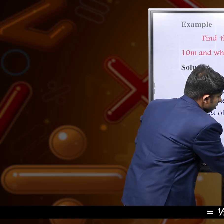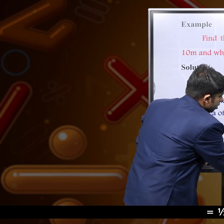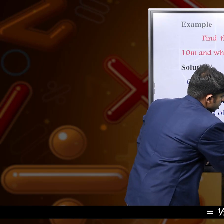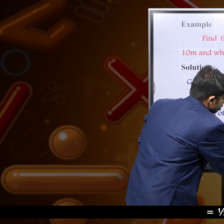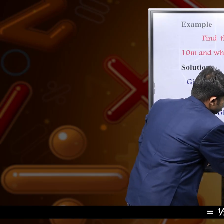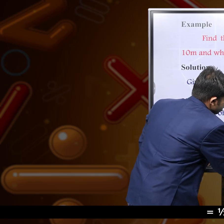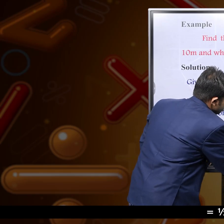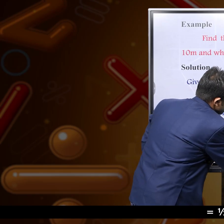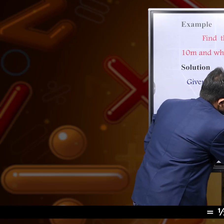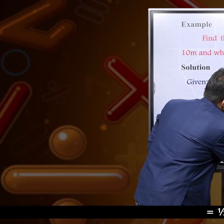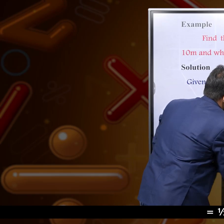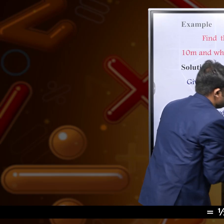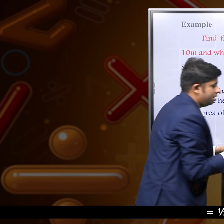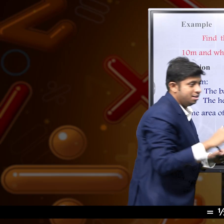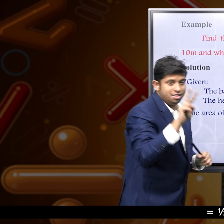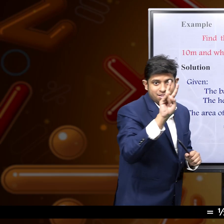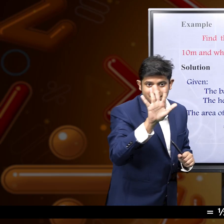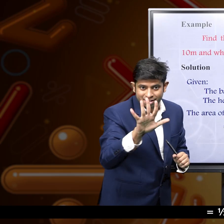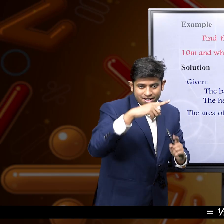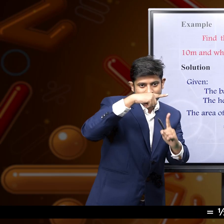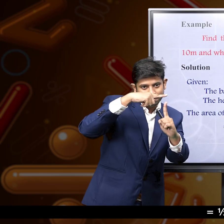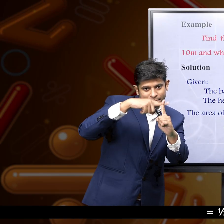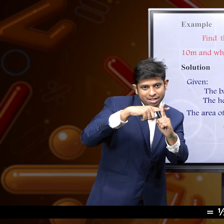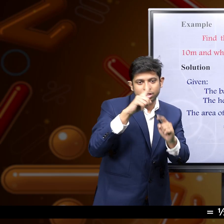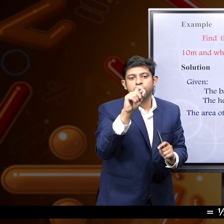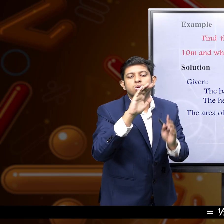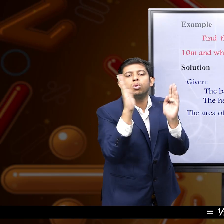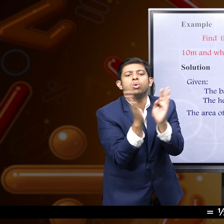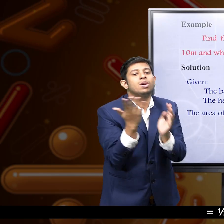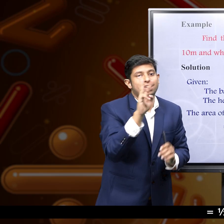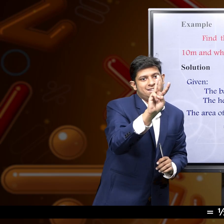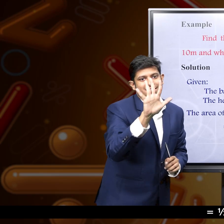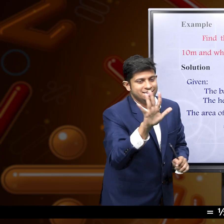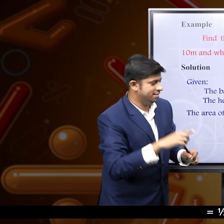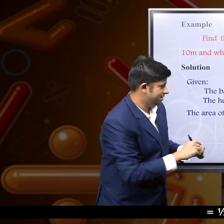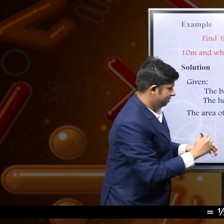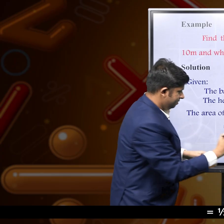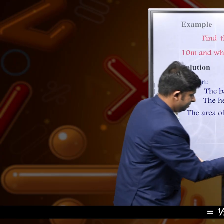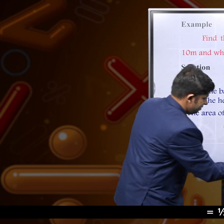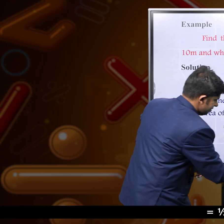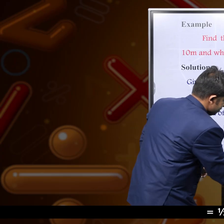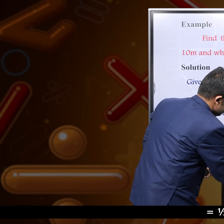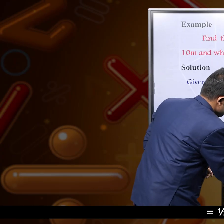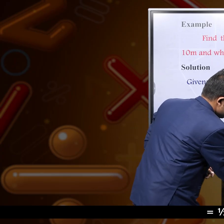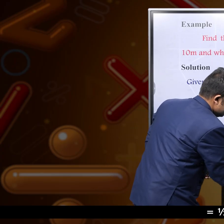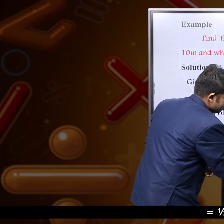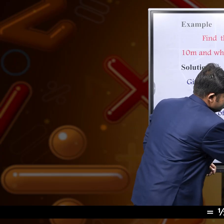म्हणजेच खालच्या ओळीमध्ये 1/2 एका कंसामध्ये 35 दुसऱ्या कंसामध्ये 6